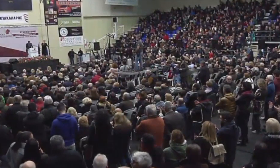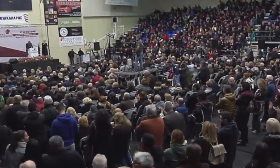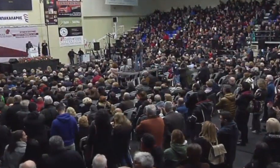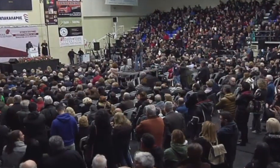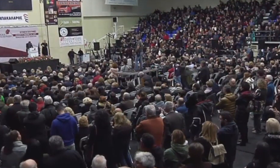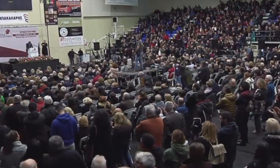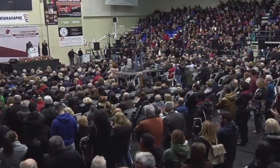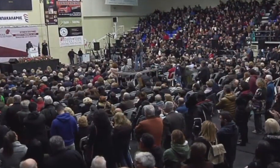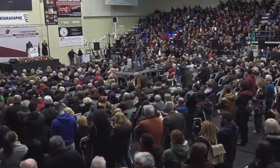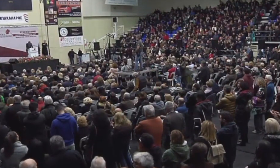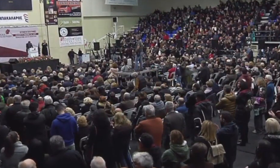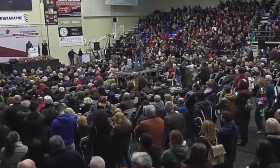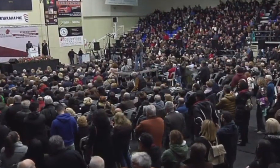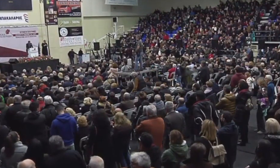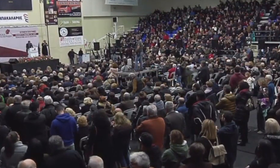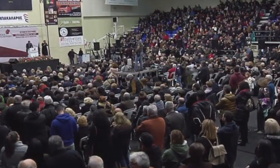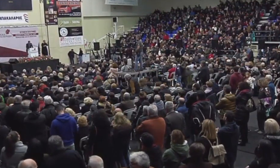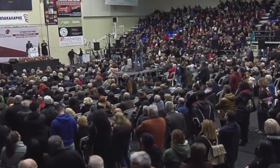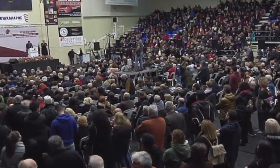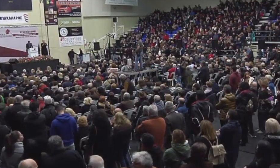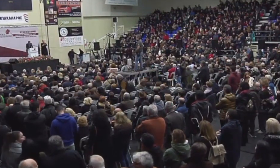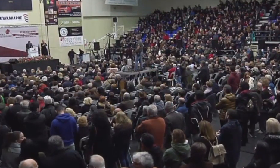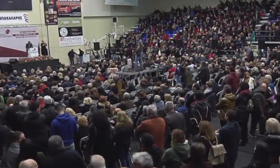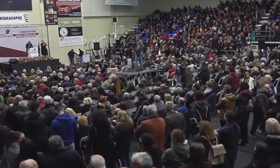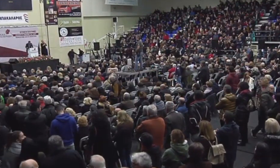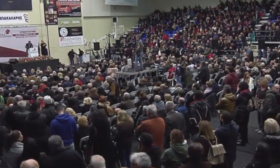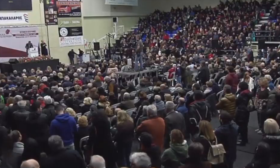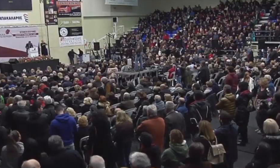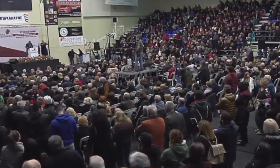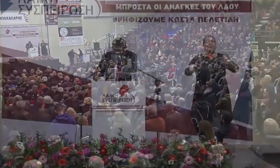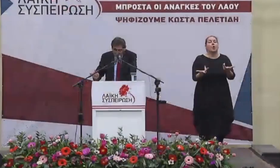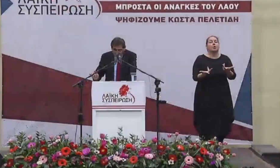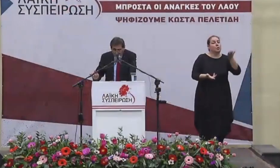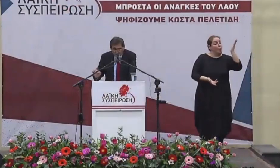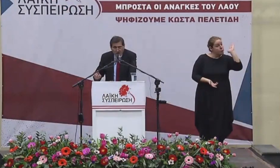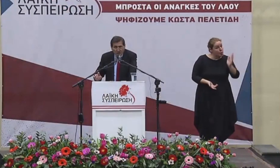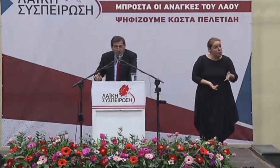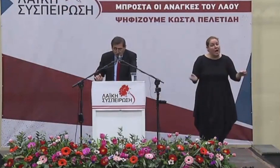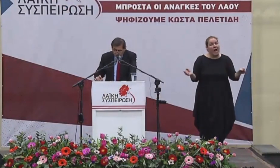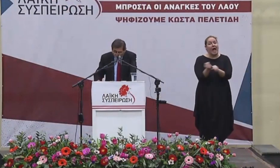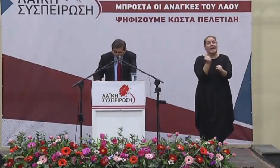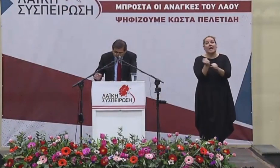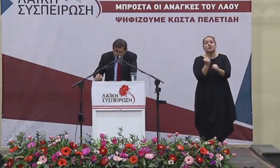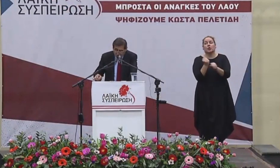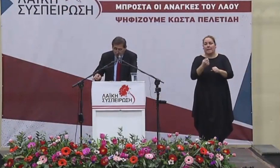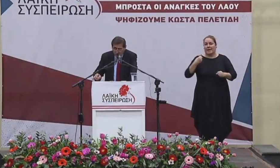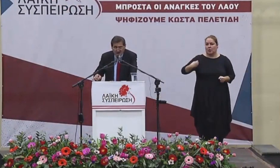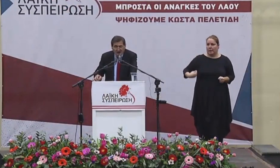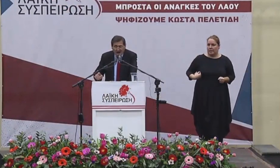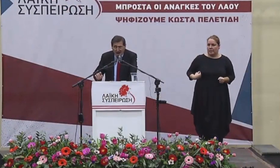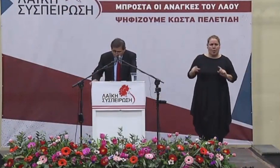που αξίζει να τονίσει κανείς ότι δείχνει το πώς μπορούν οι εργαζόμενοι του Δήμου